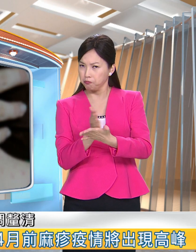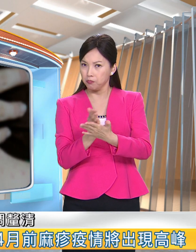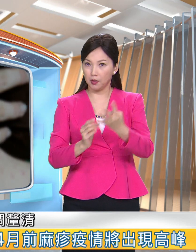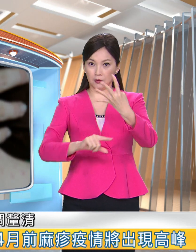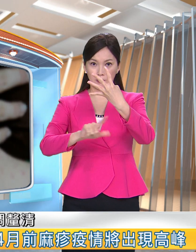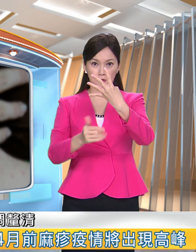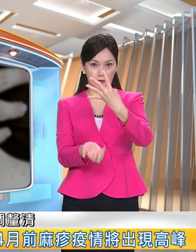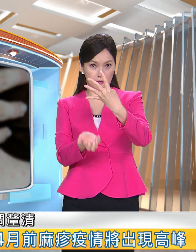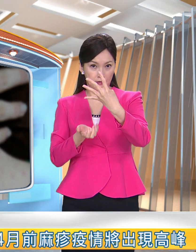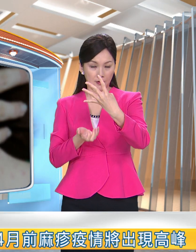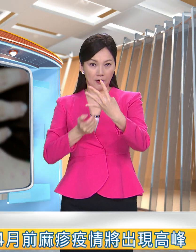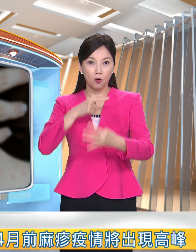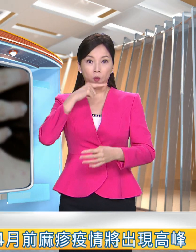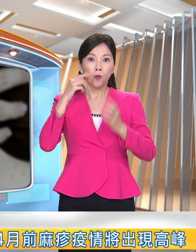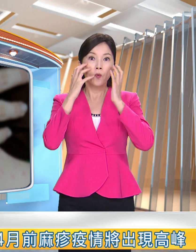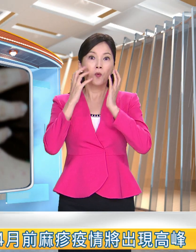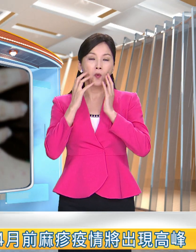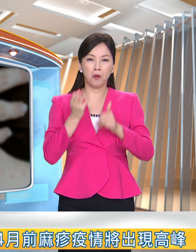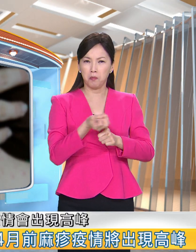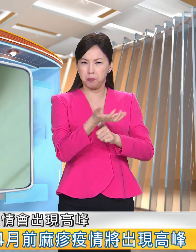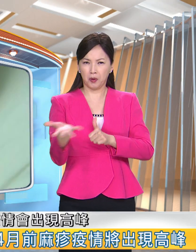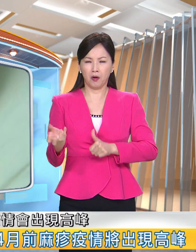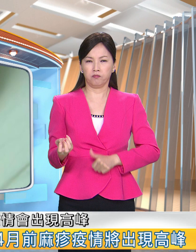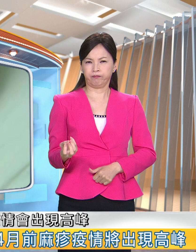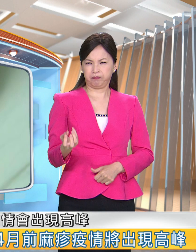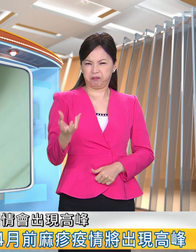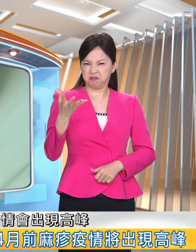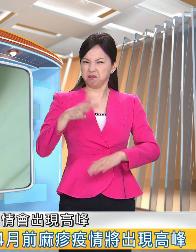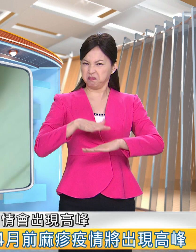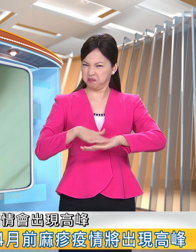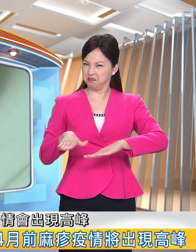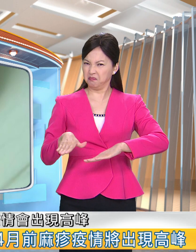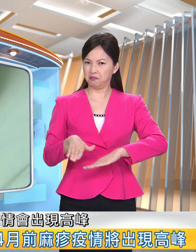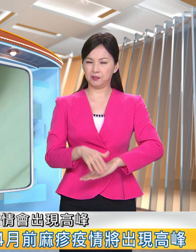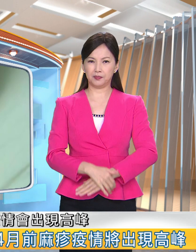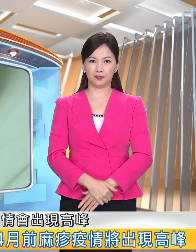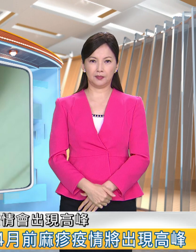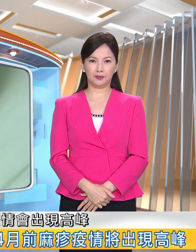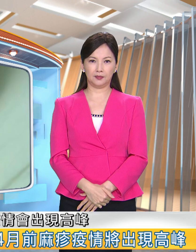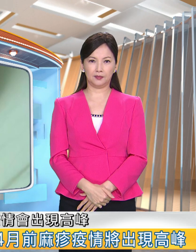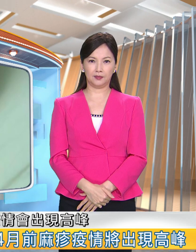厘清。疾管署也预估，四月之前麻疹疫情会出现高峰。